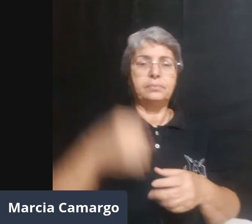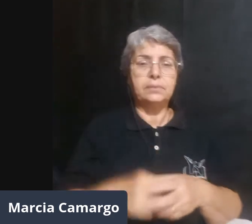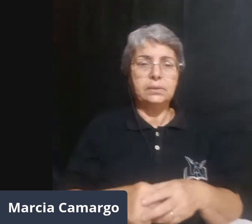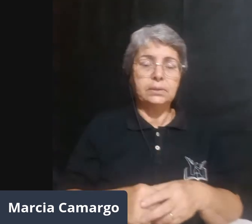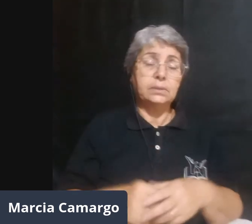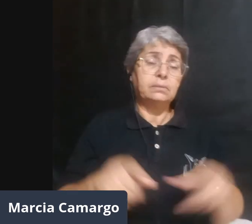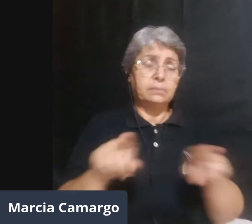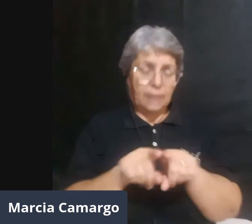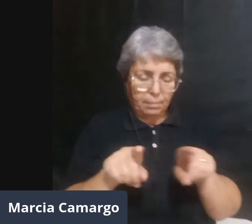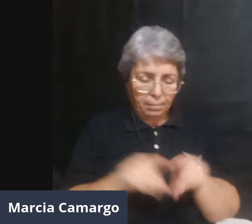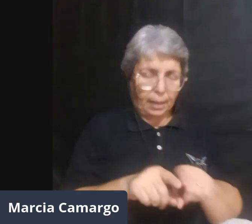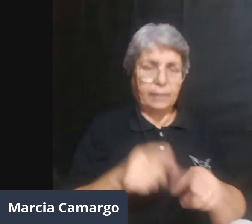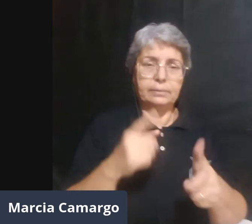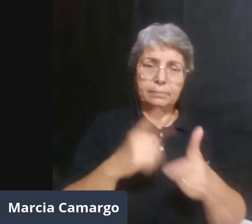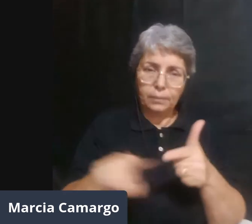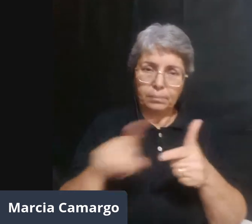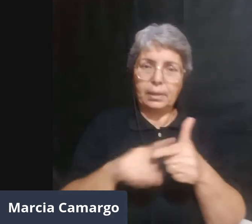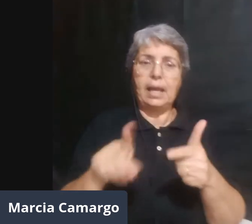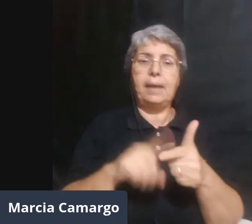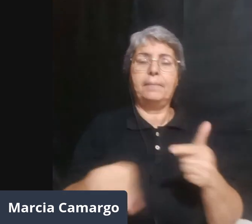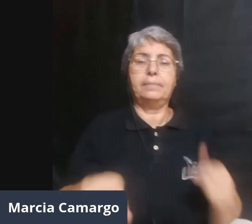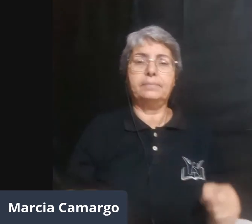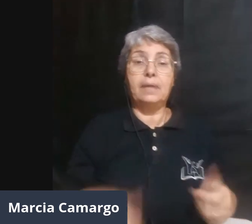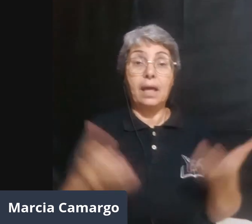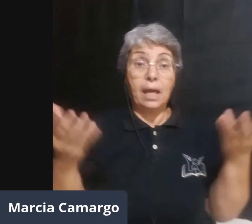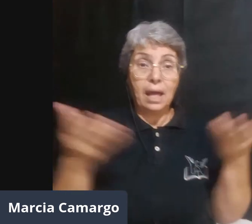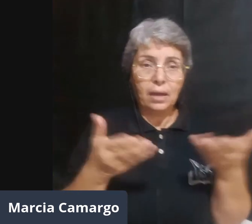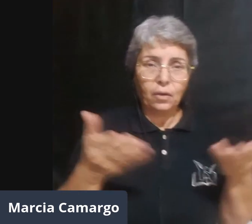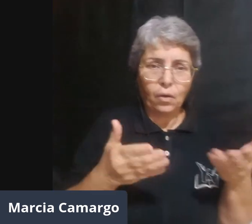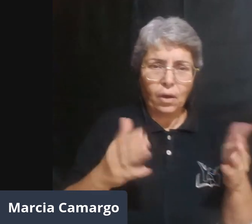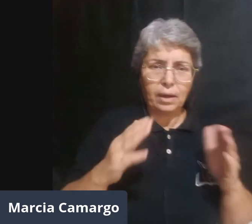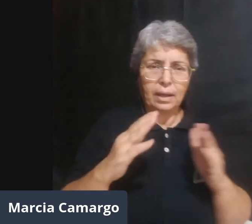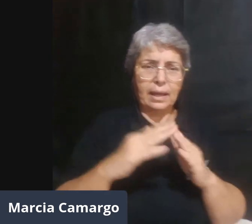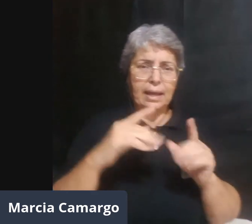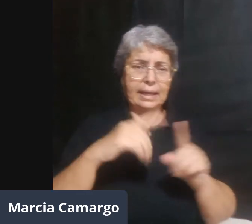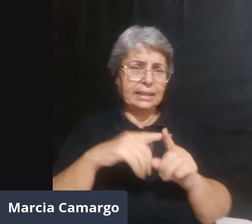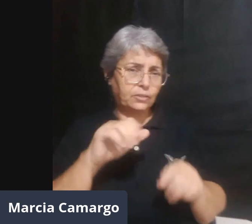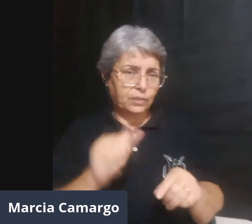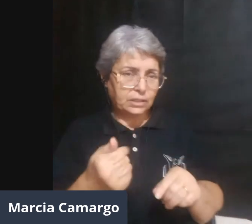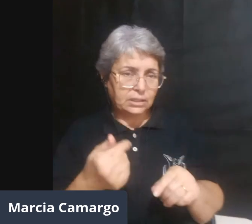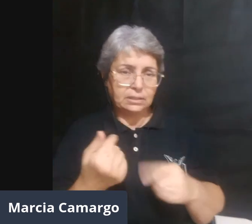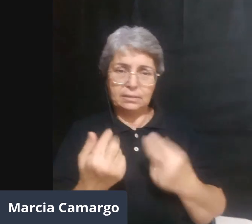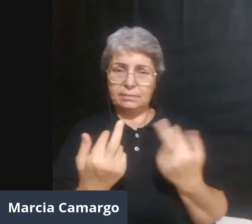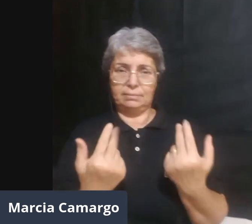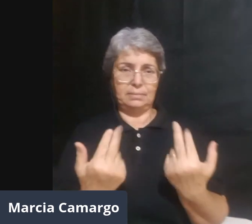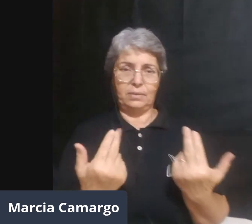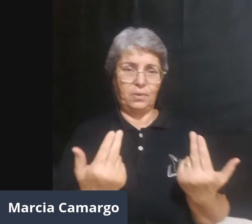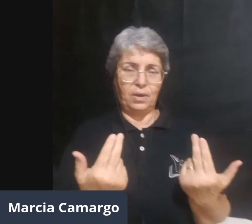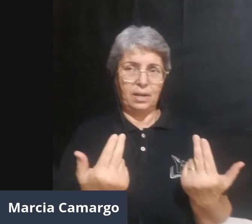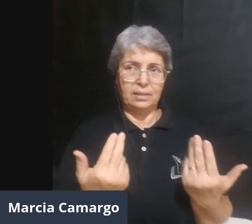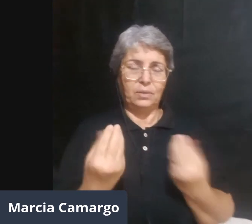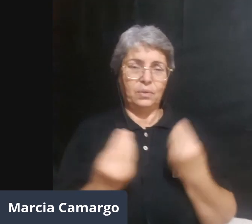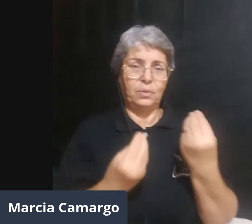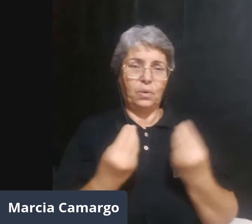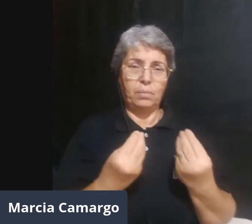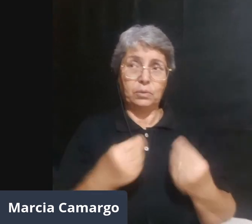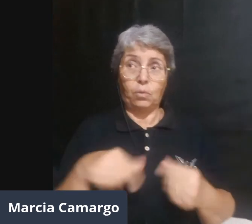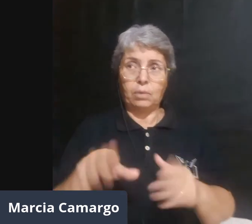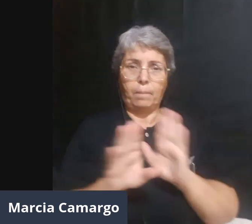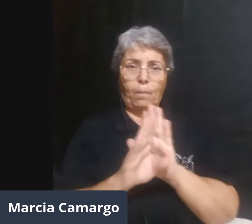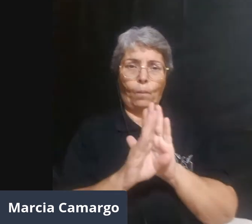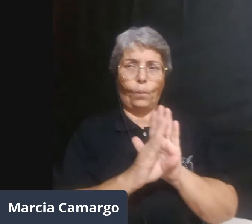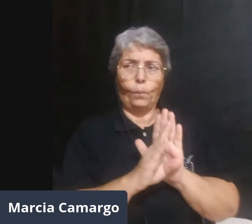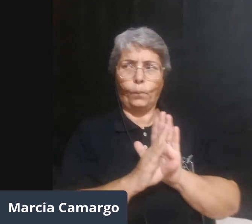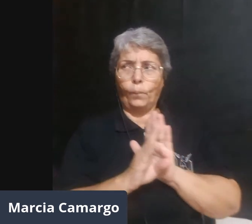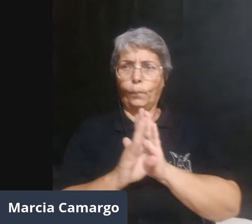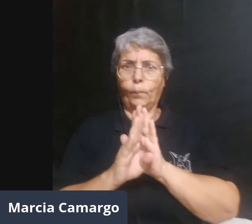na berlinda, o jogo da verdade não tem mais graça. Somente um silêncio a respeito dos nossos